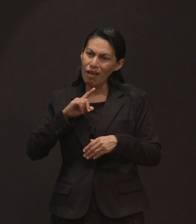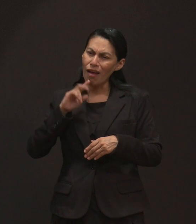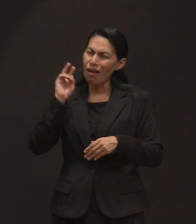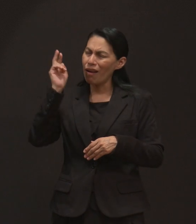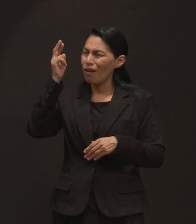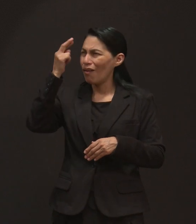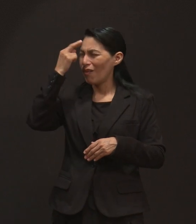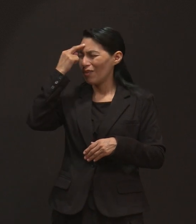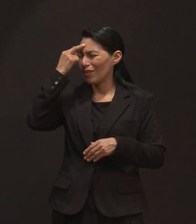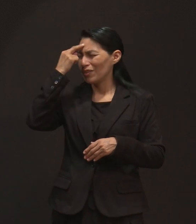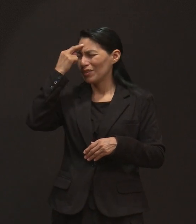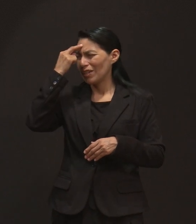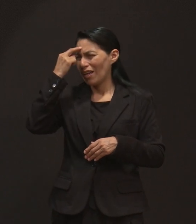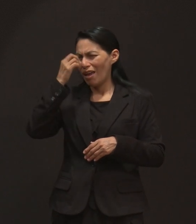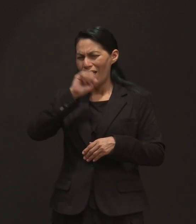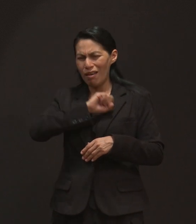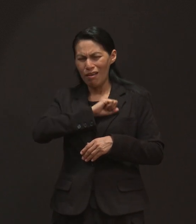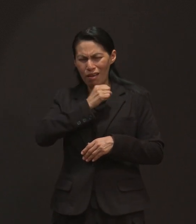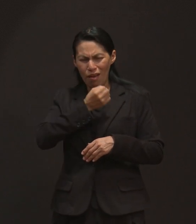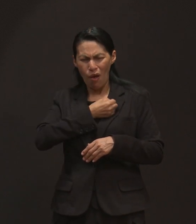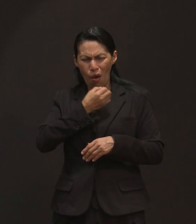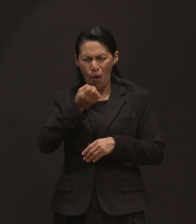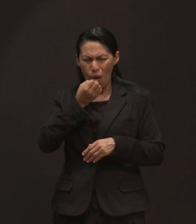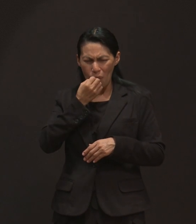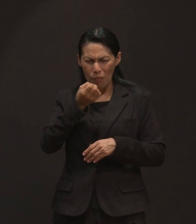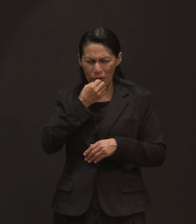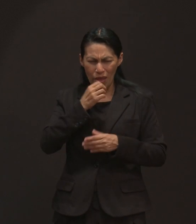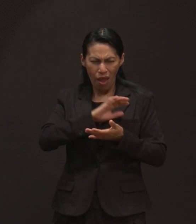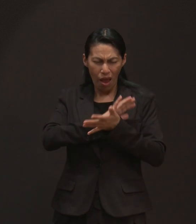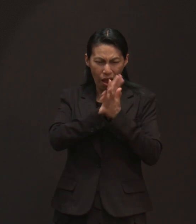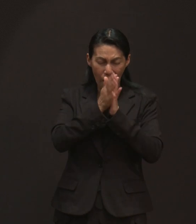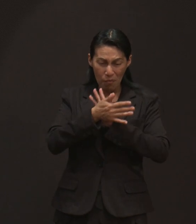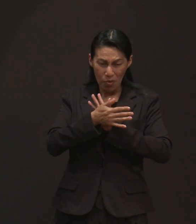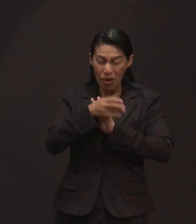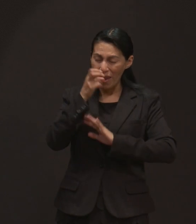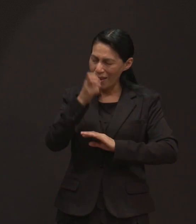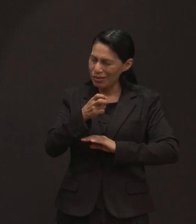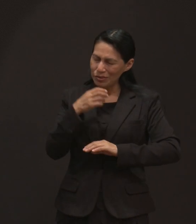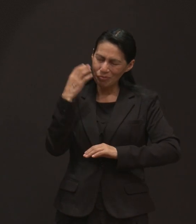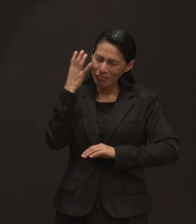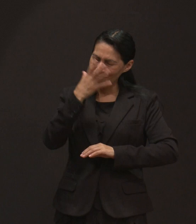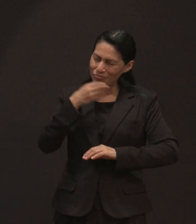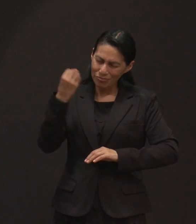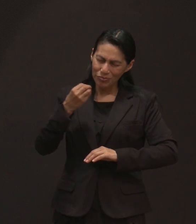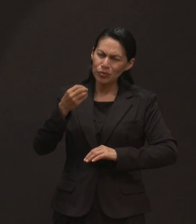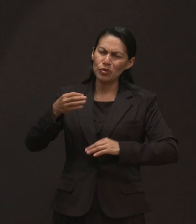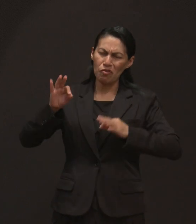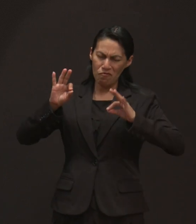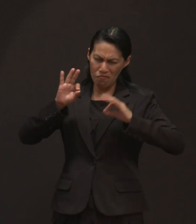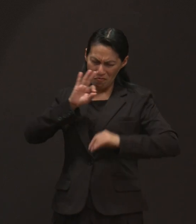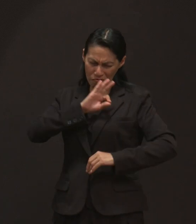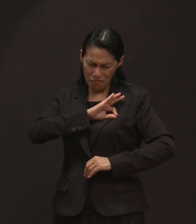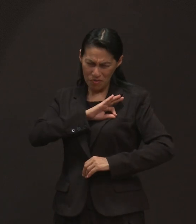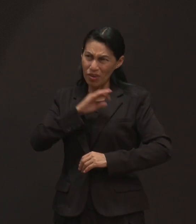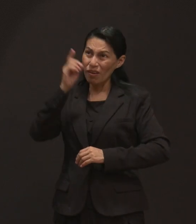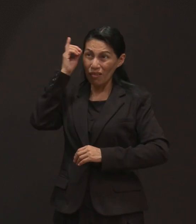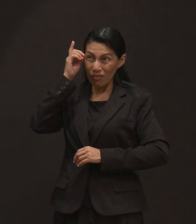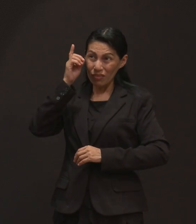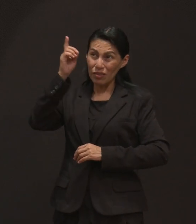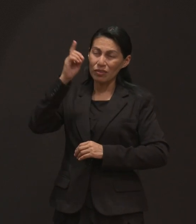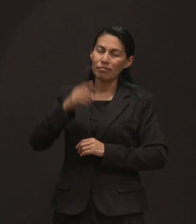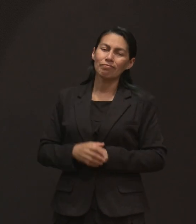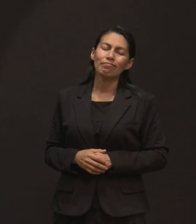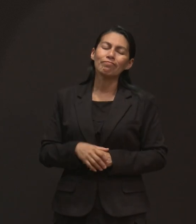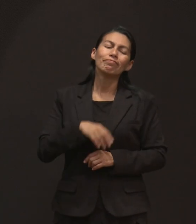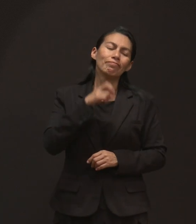realmente el estilo de vida natural es lo que el cuerpo realmente requiere, y teniendo la fe en Dios,